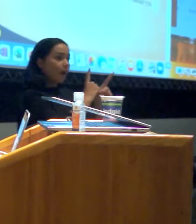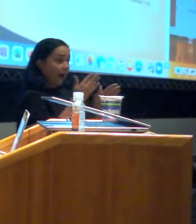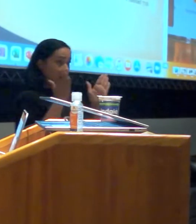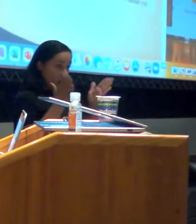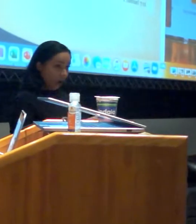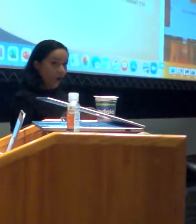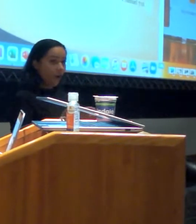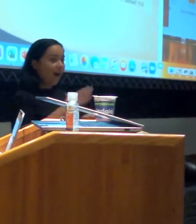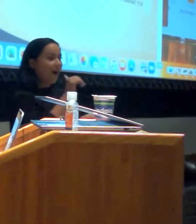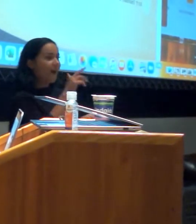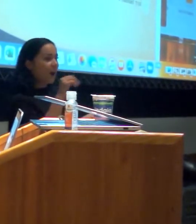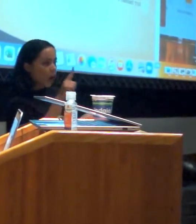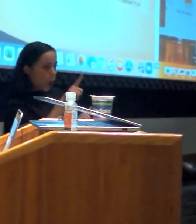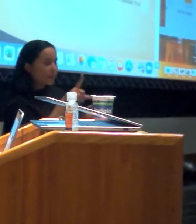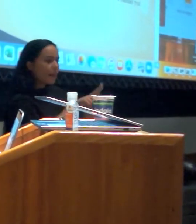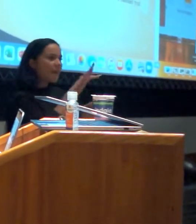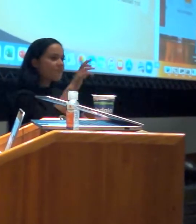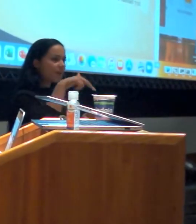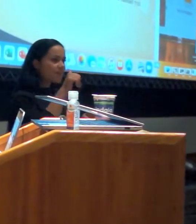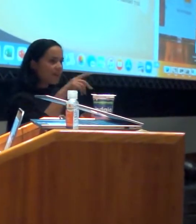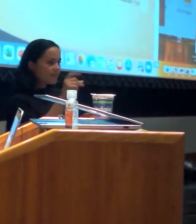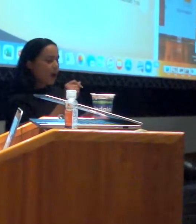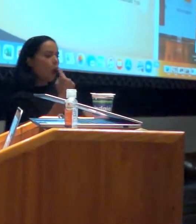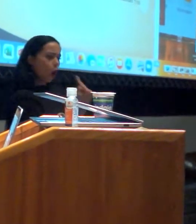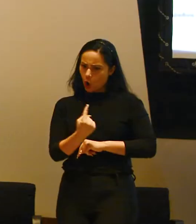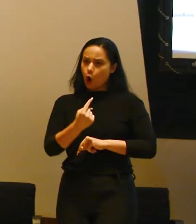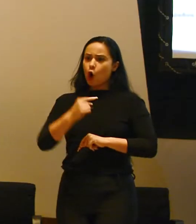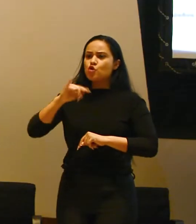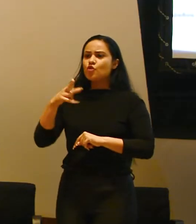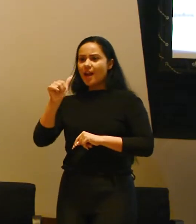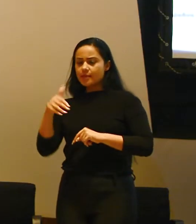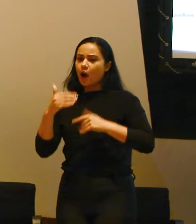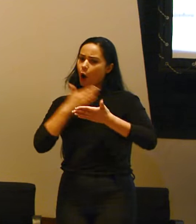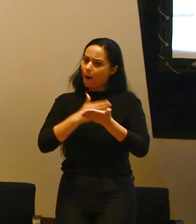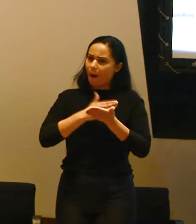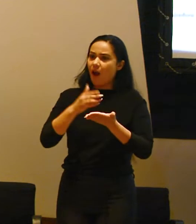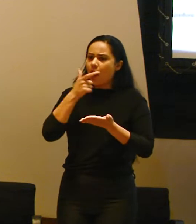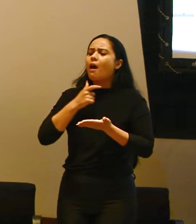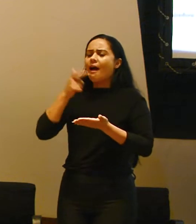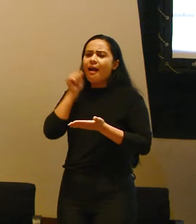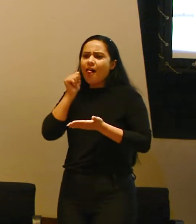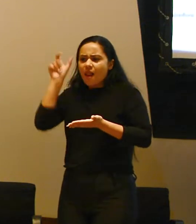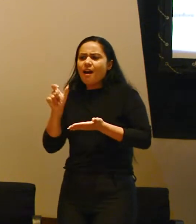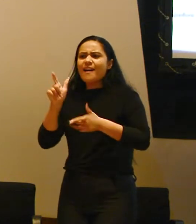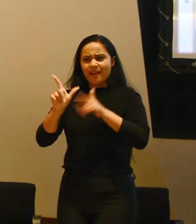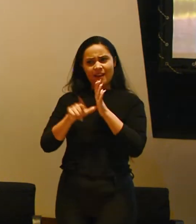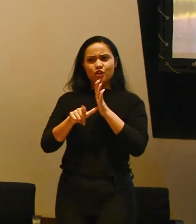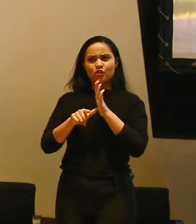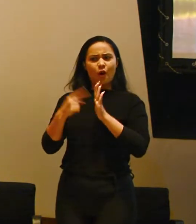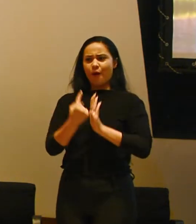vez, Carol e Fernanda, eu coloquei a Juliana para fazer a introdução e ela que atrasou, tá vendo? Não fui